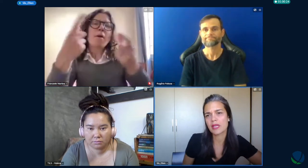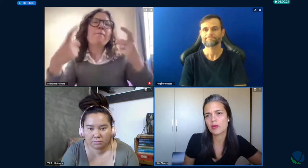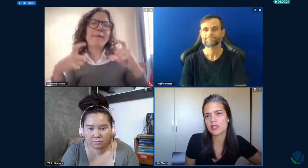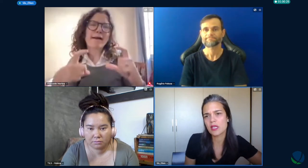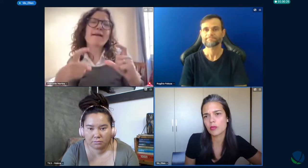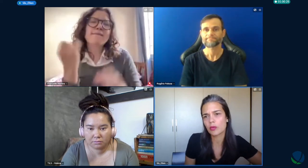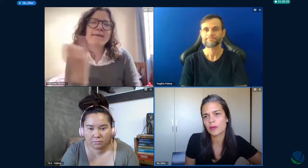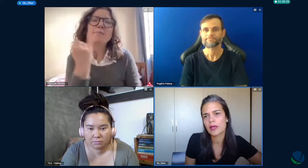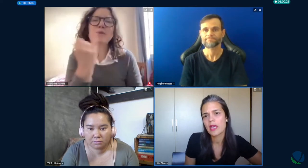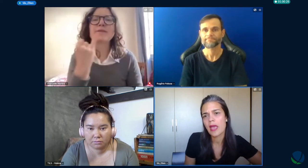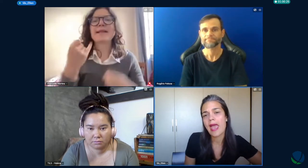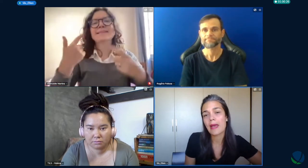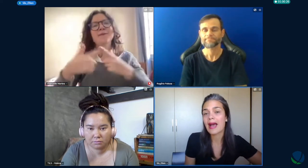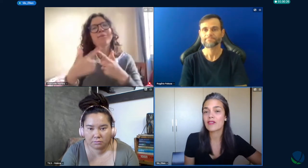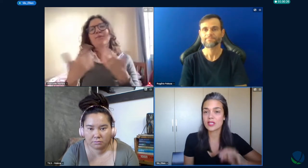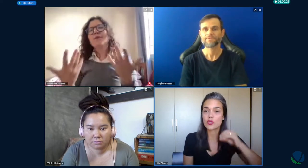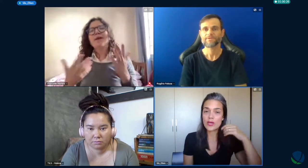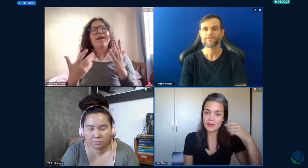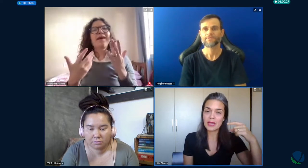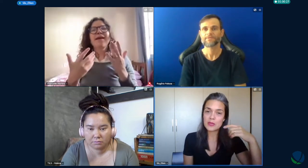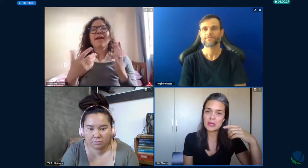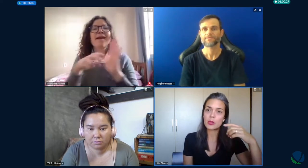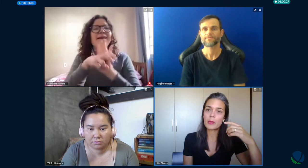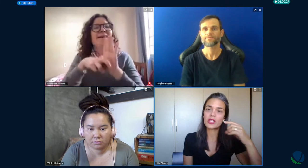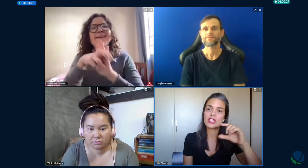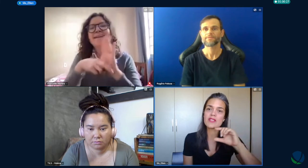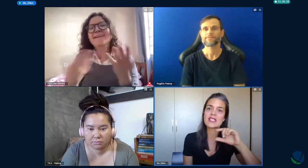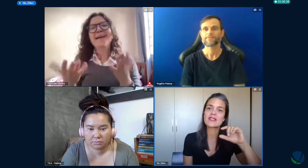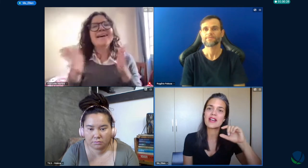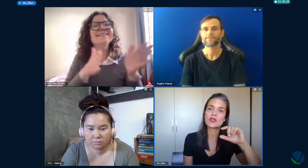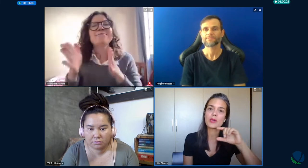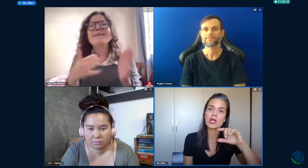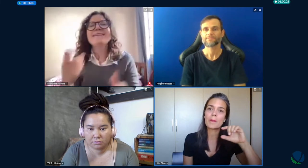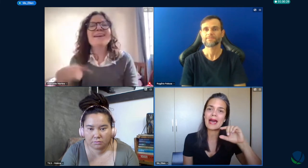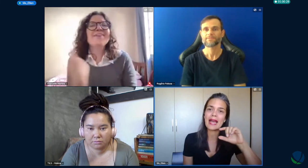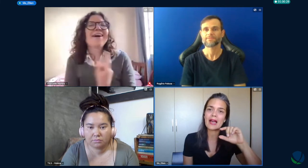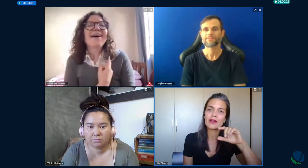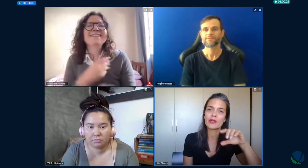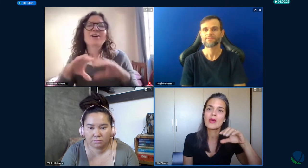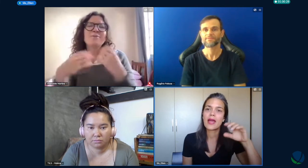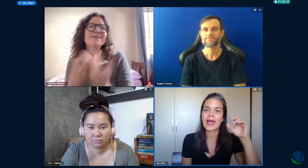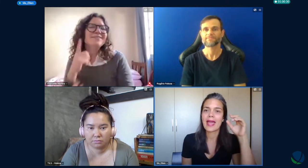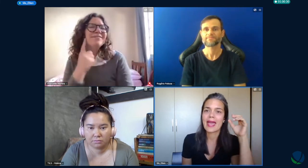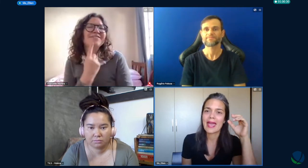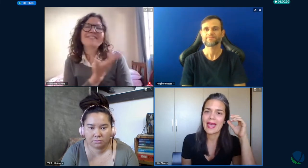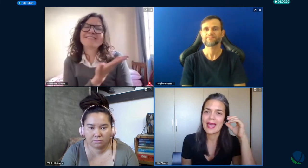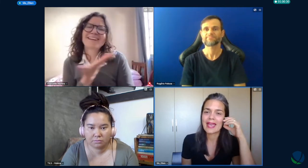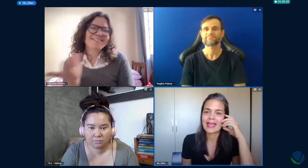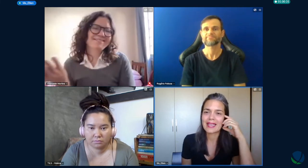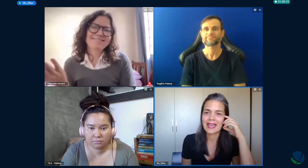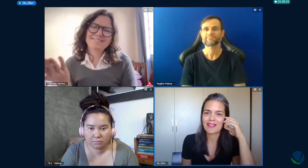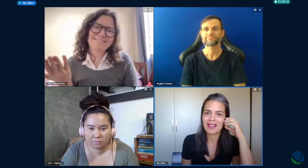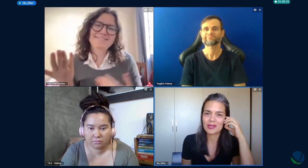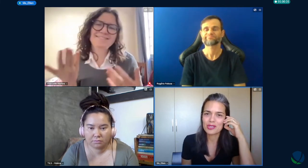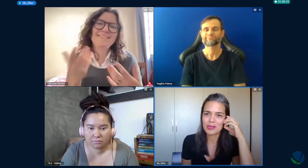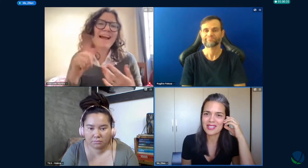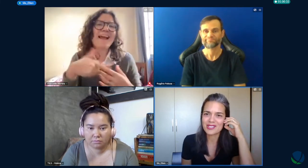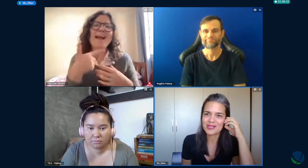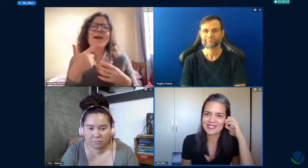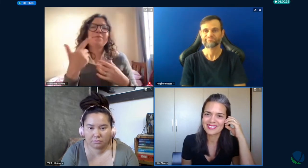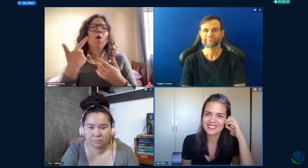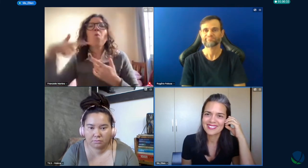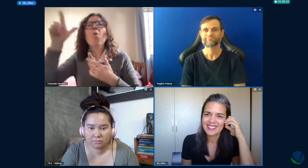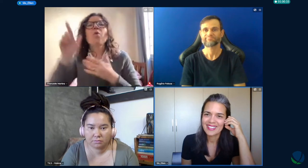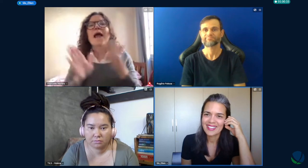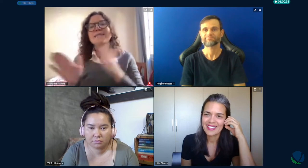Você usou esse pequeno símbolo? Você usou esse pequeno símbolo. É importante que você faça um pequeno parágrafo falando sobre